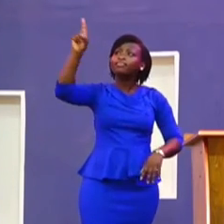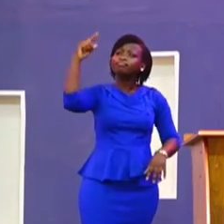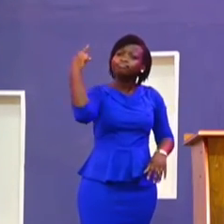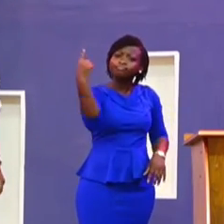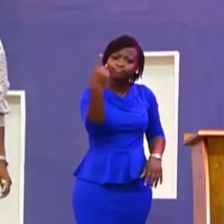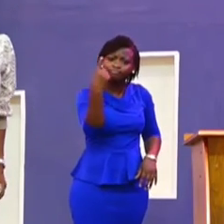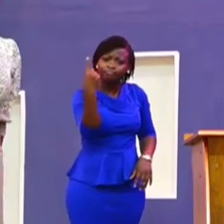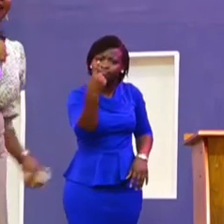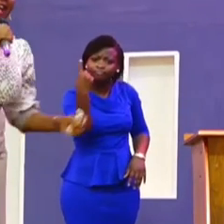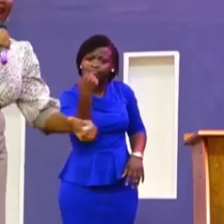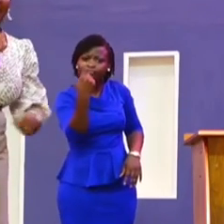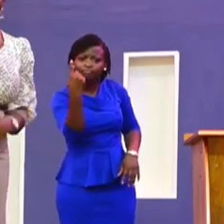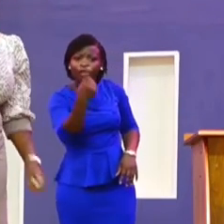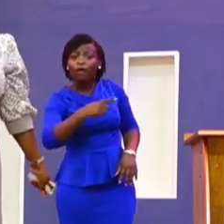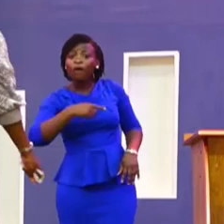yekweweka,